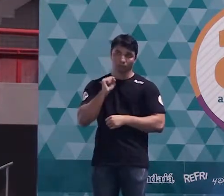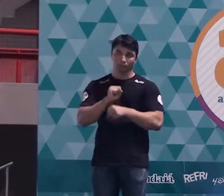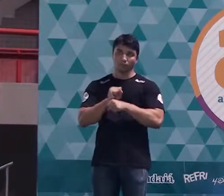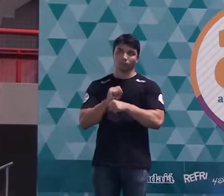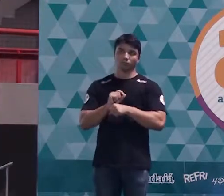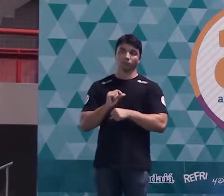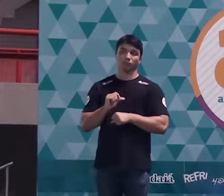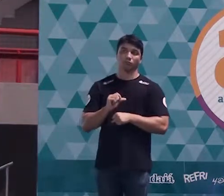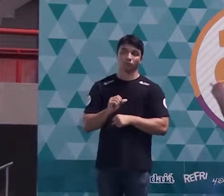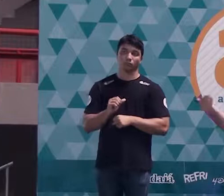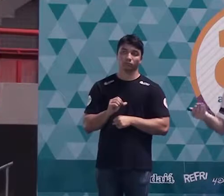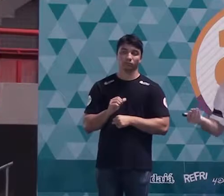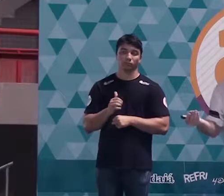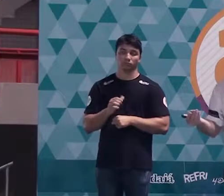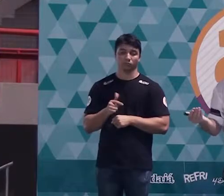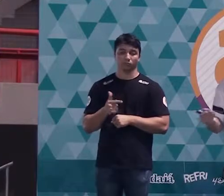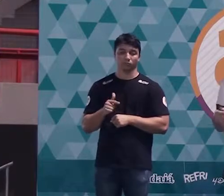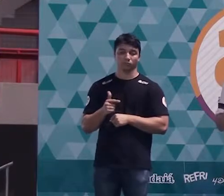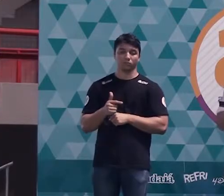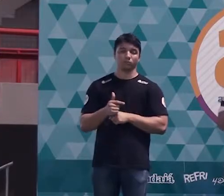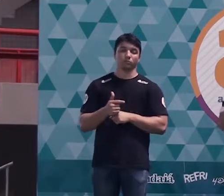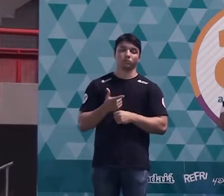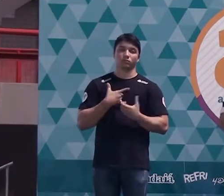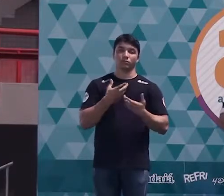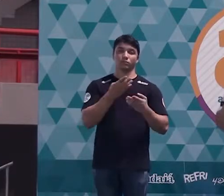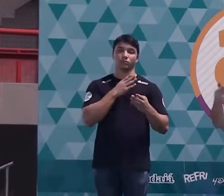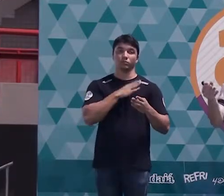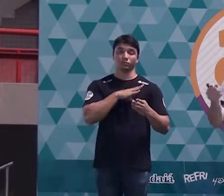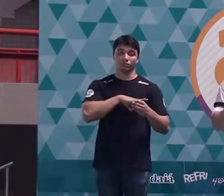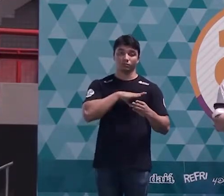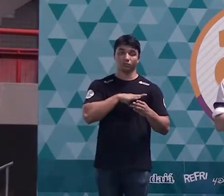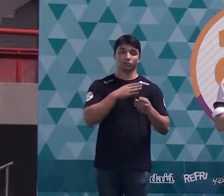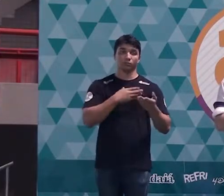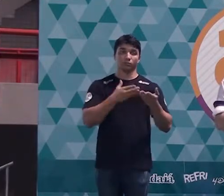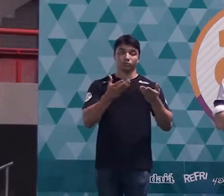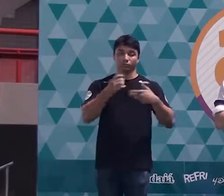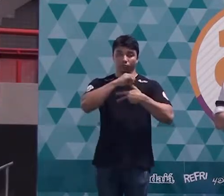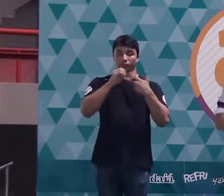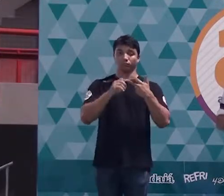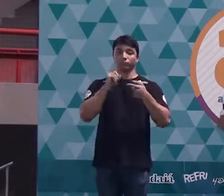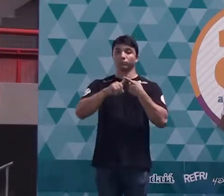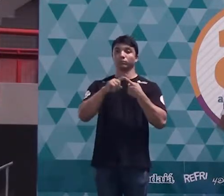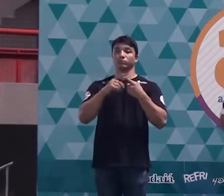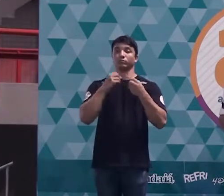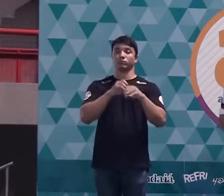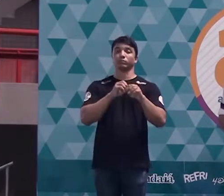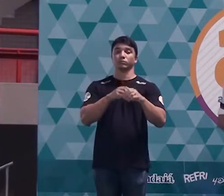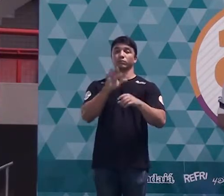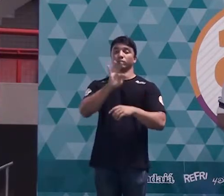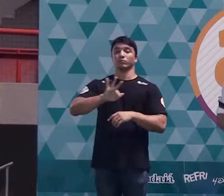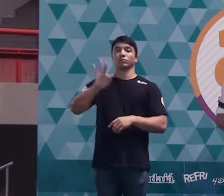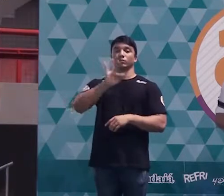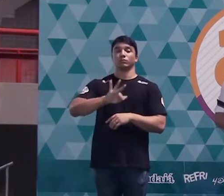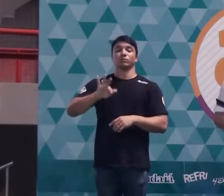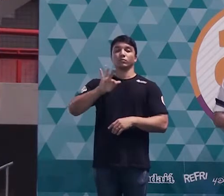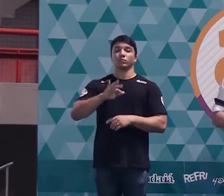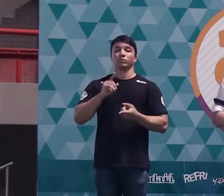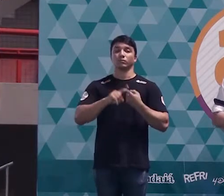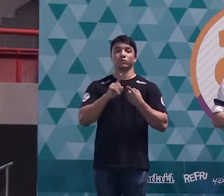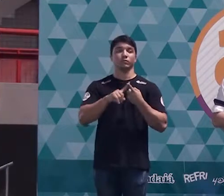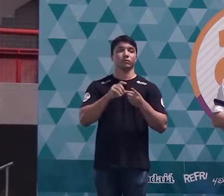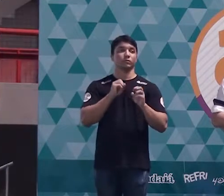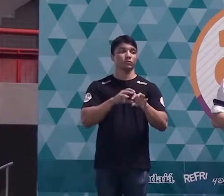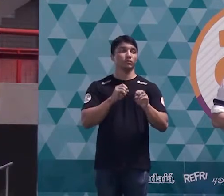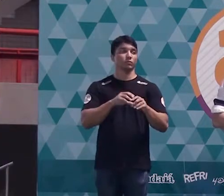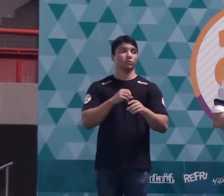seguinte, gente. Além de trabalhar como professor de português em cursinhos e no Enem, eu também dou aula na faculdade, eu dou aula